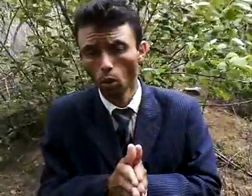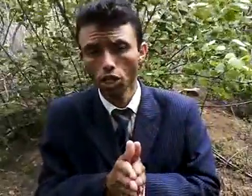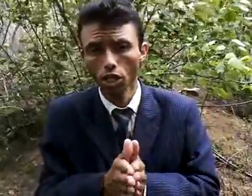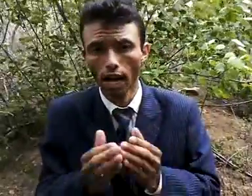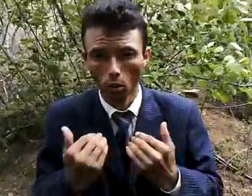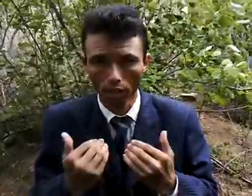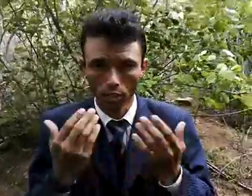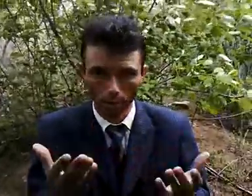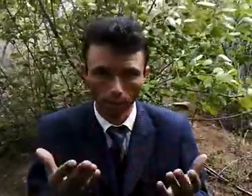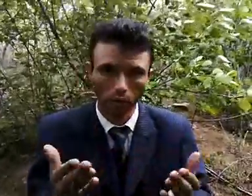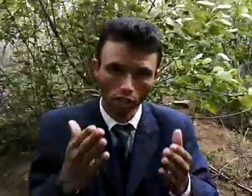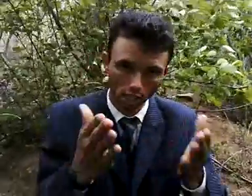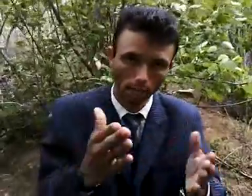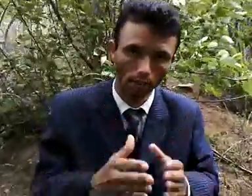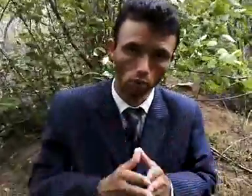Hoje, agora, nesse momento, eu quero destacar para você